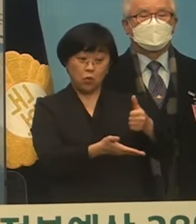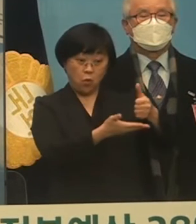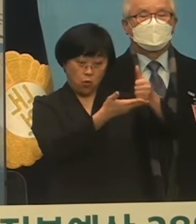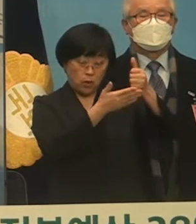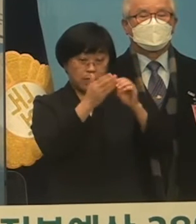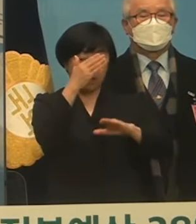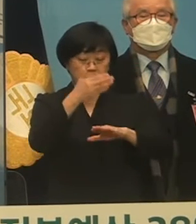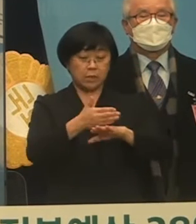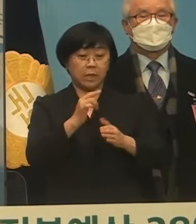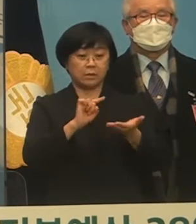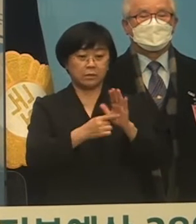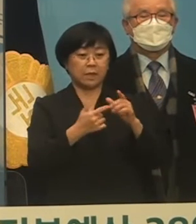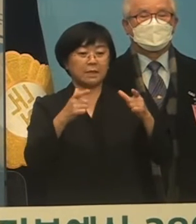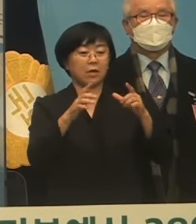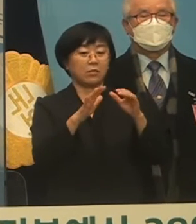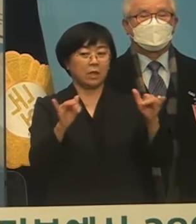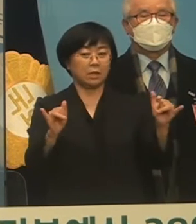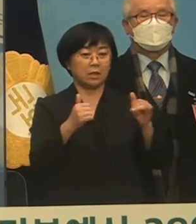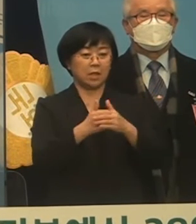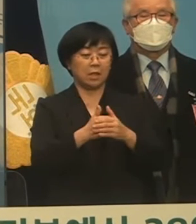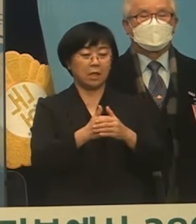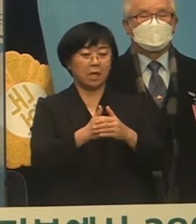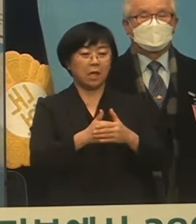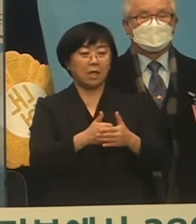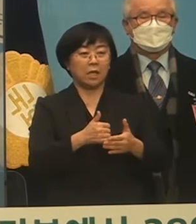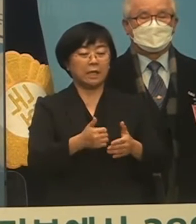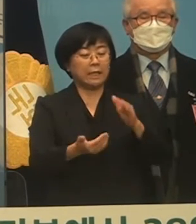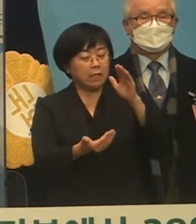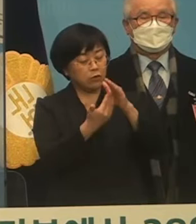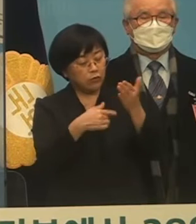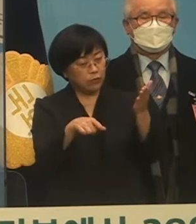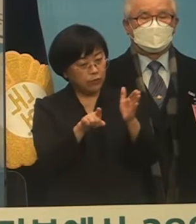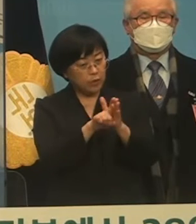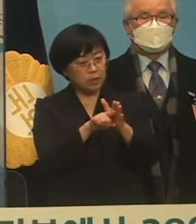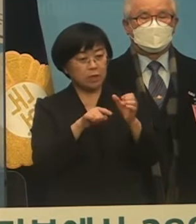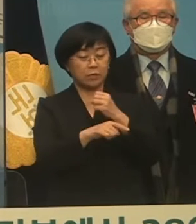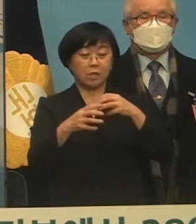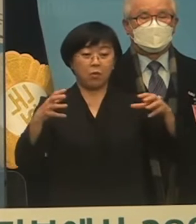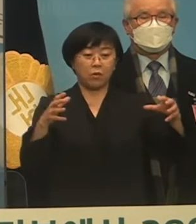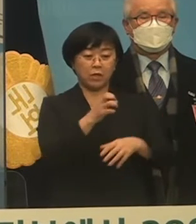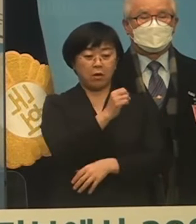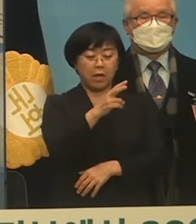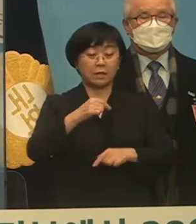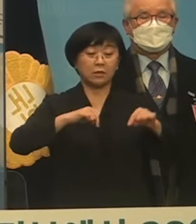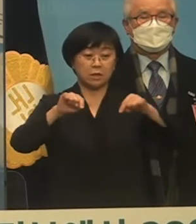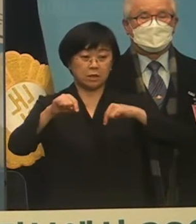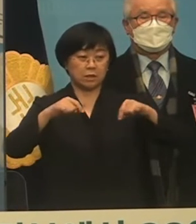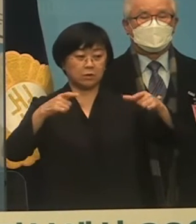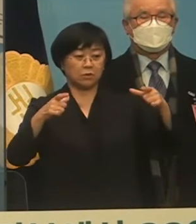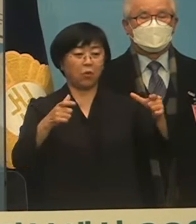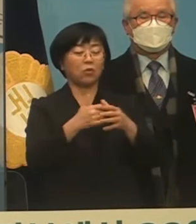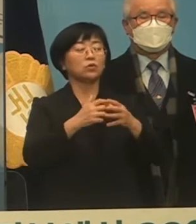인사를 드리면서 지역민들의 영원 실현을 위해 뜻을 모아주신 여야 정치권과